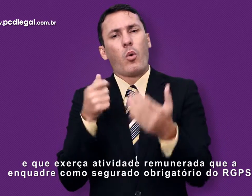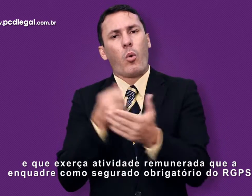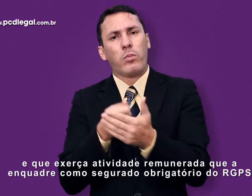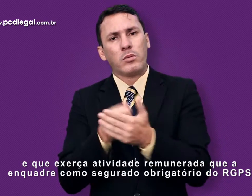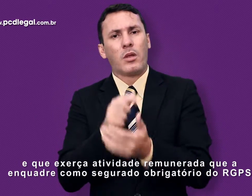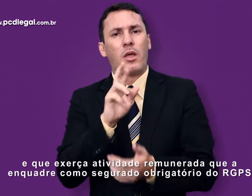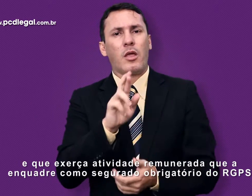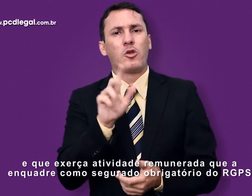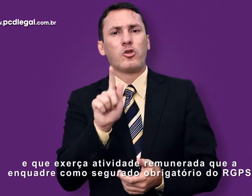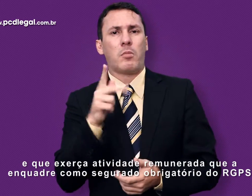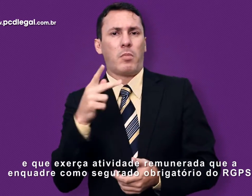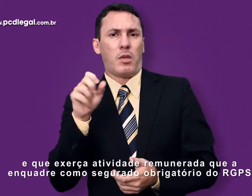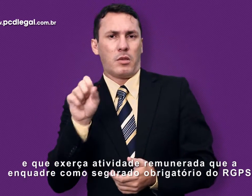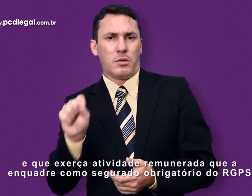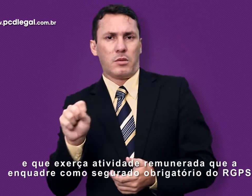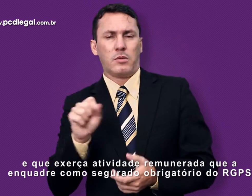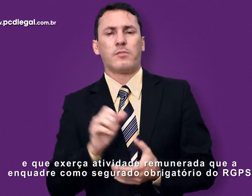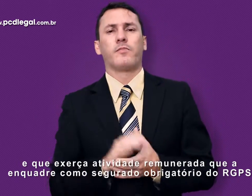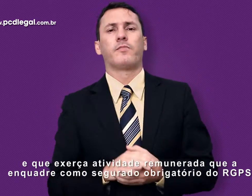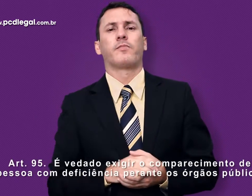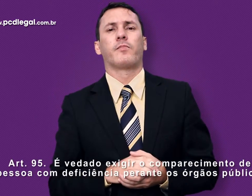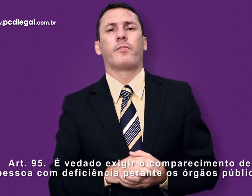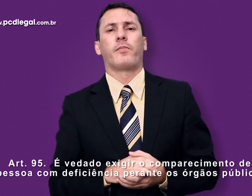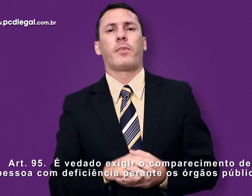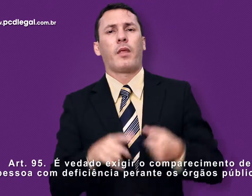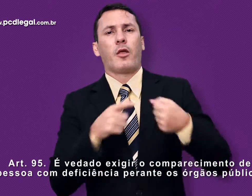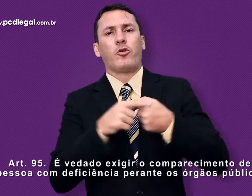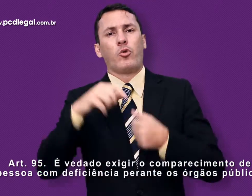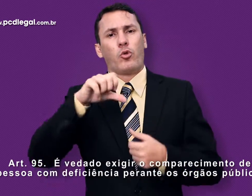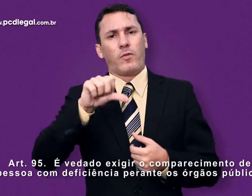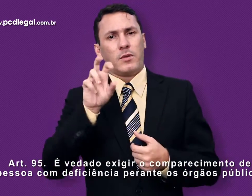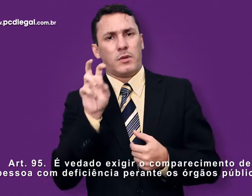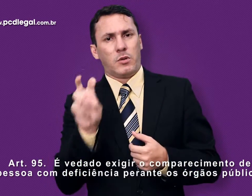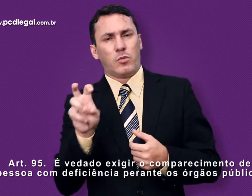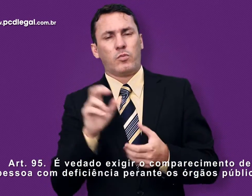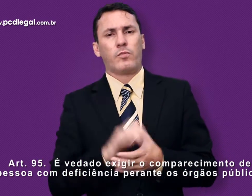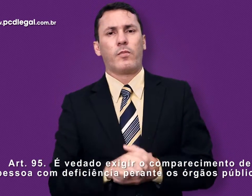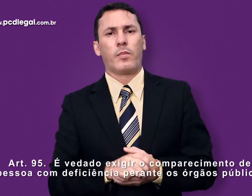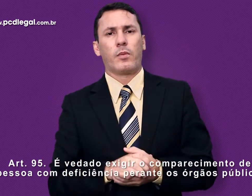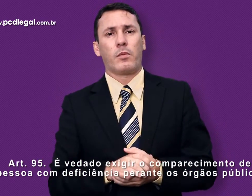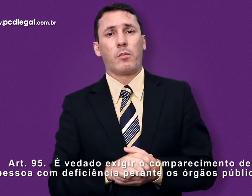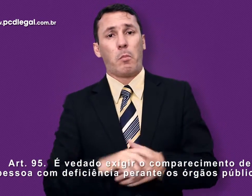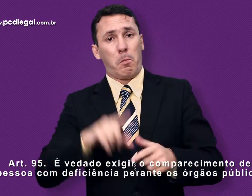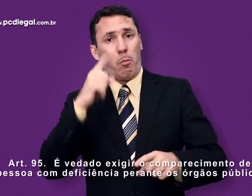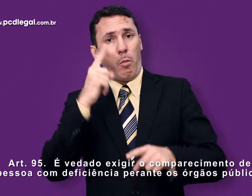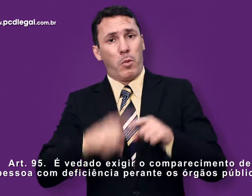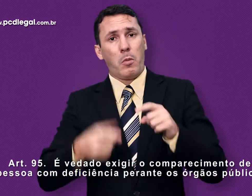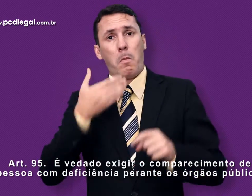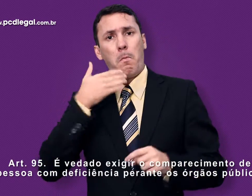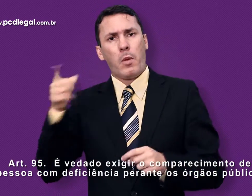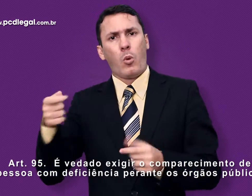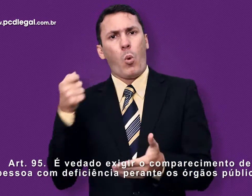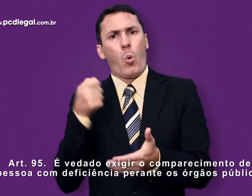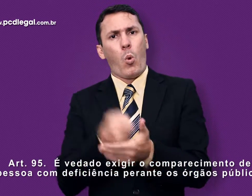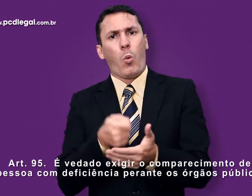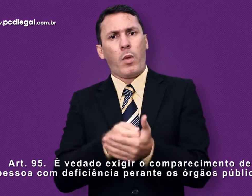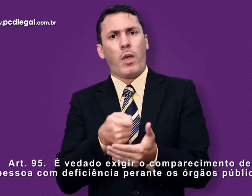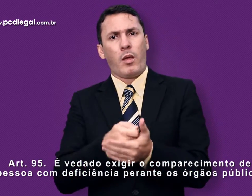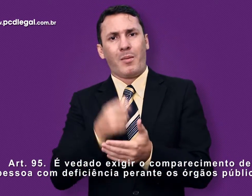segurado obrigatório do RGPS. Artigo 95. É vedado exigir o comparecimento de